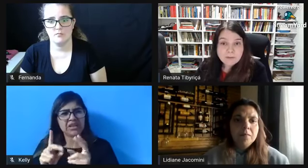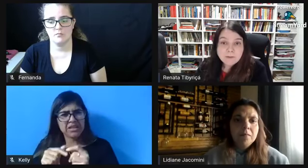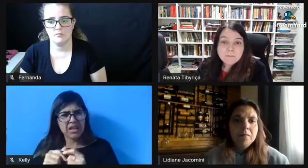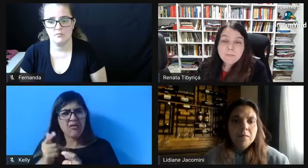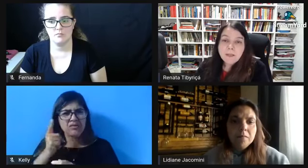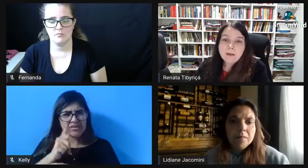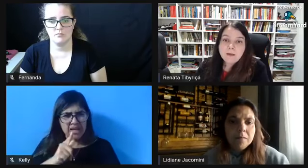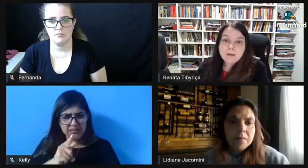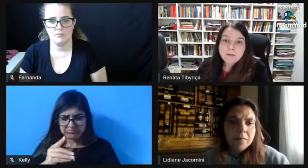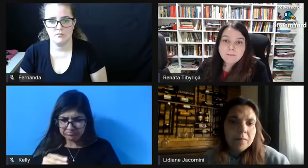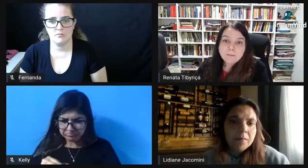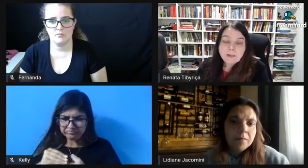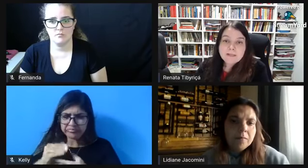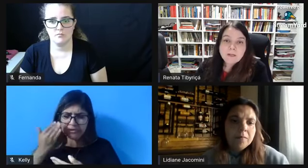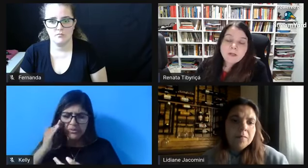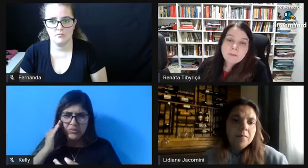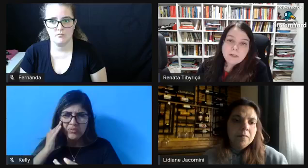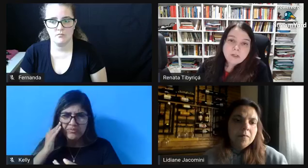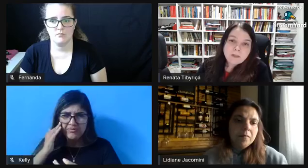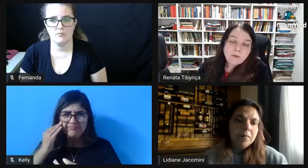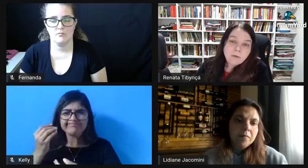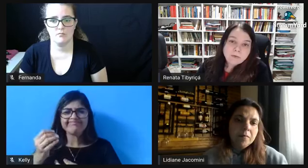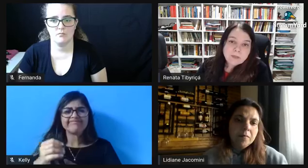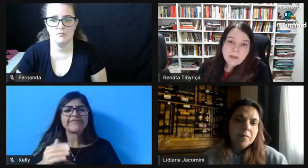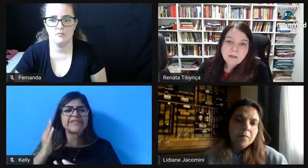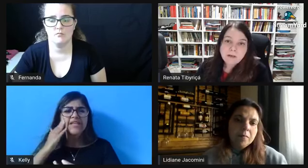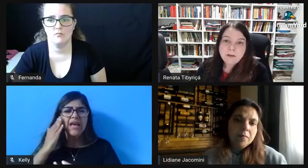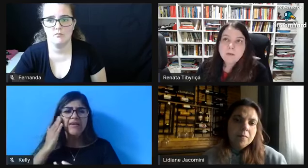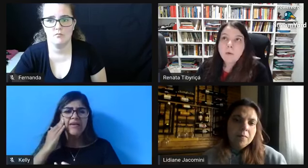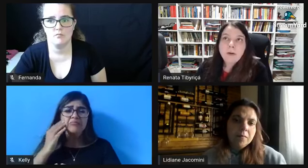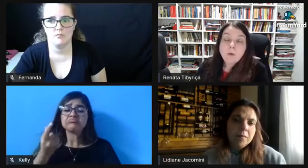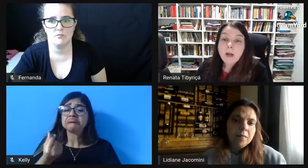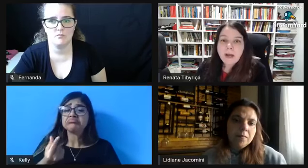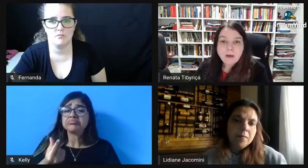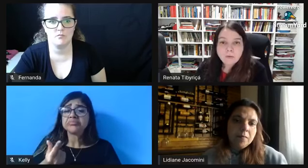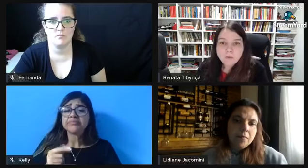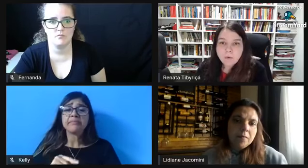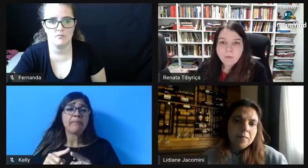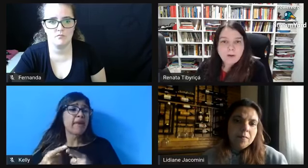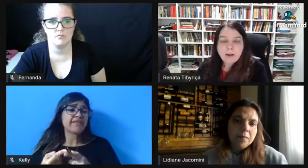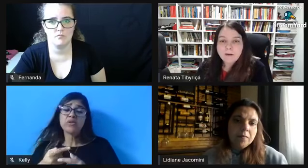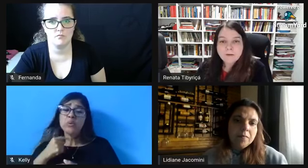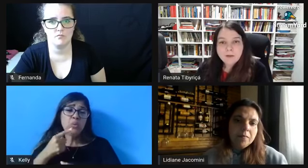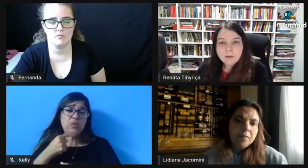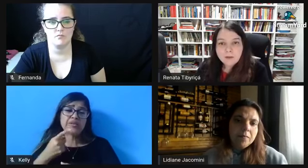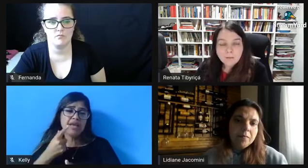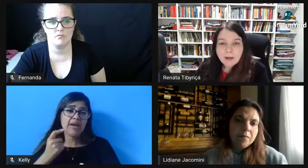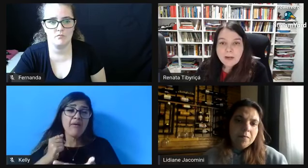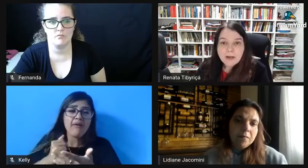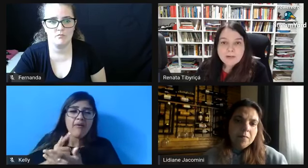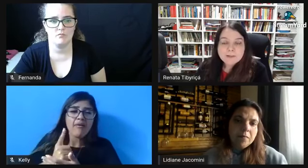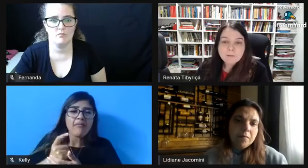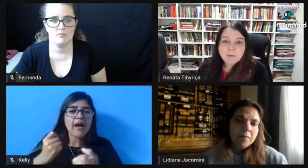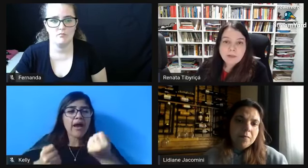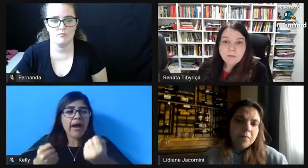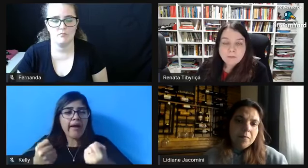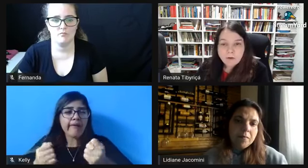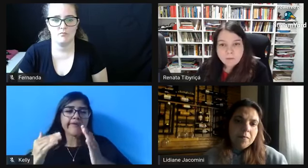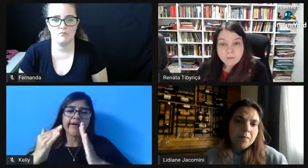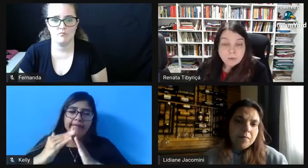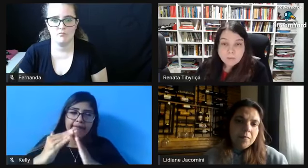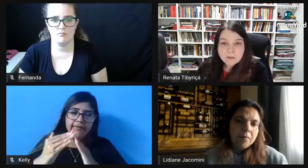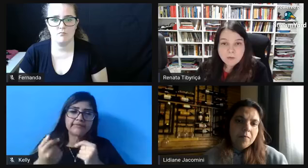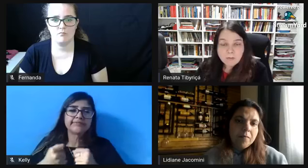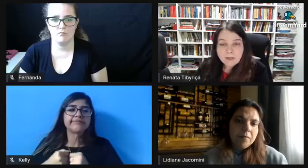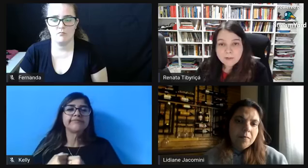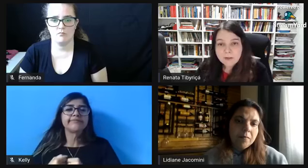dinheiro, mas ela, de repente, não consegue comprar um carro, comprar uma casa, porque é